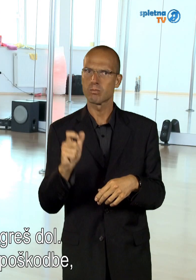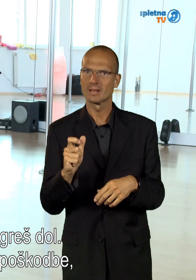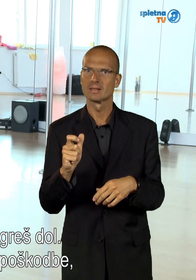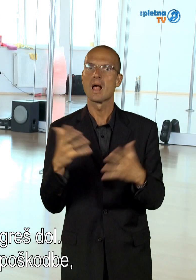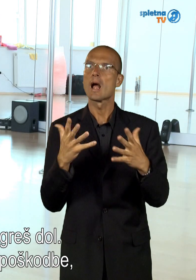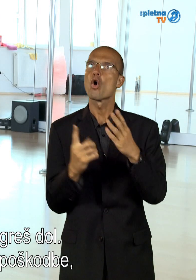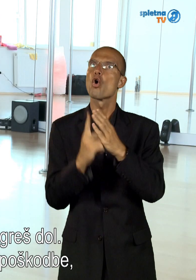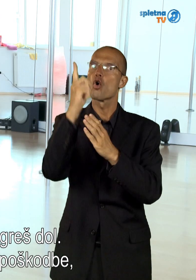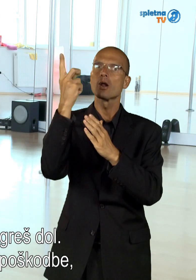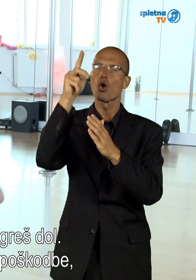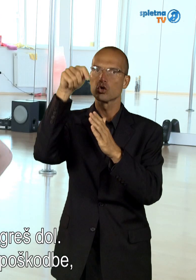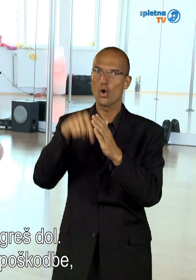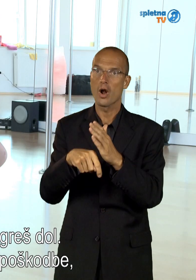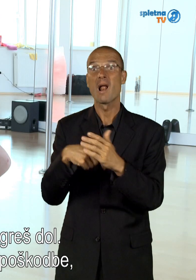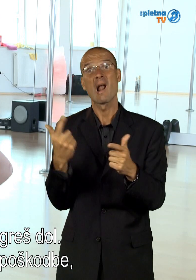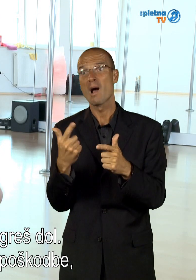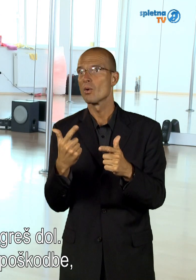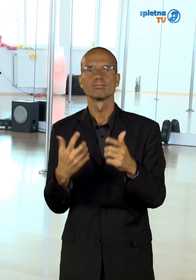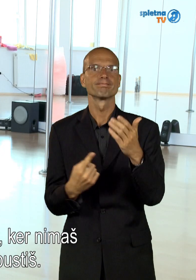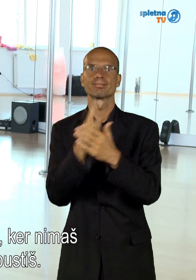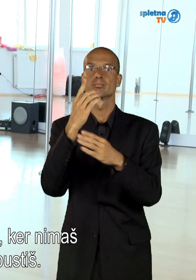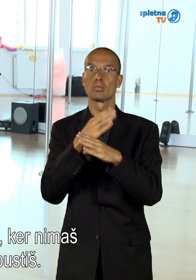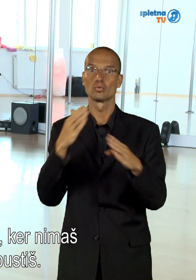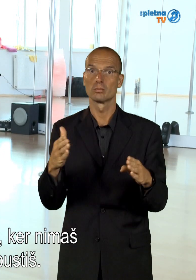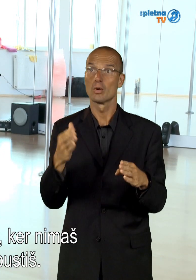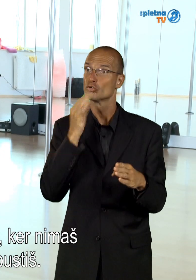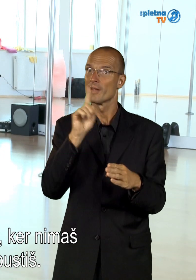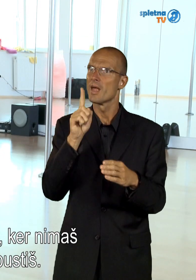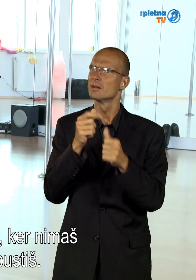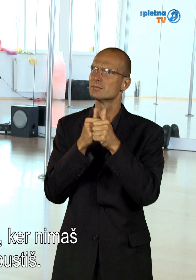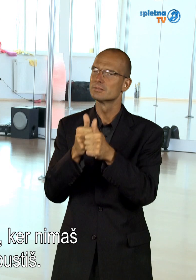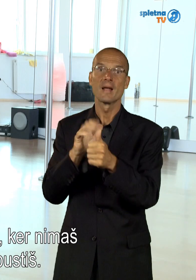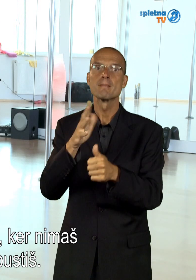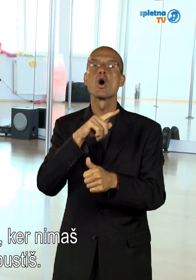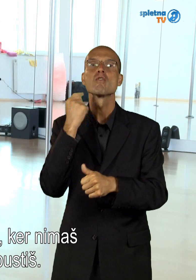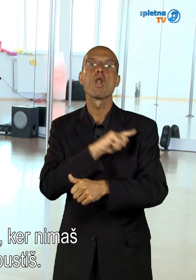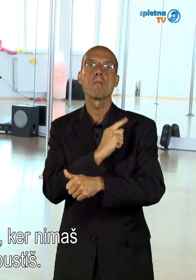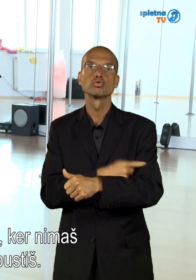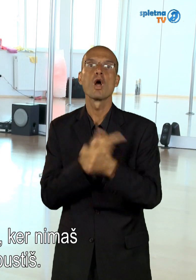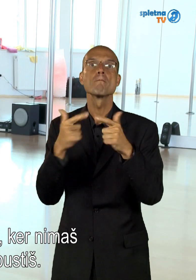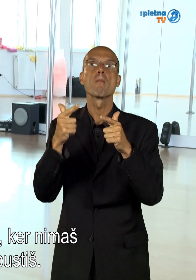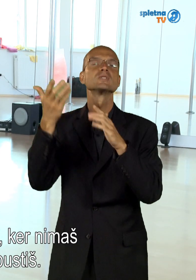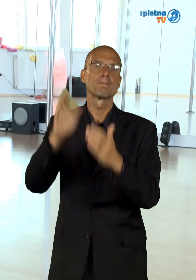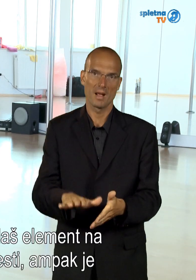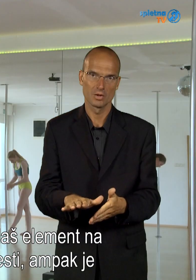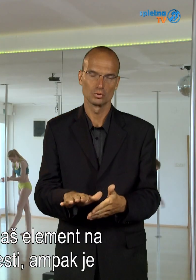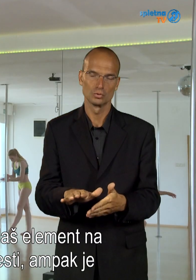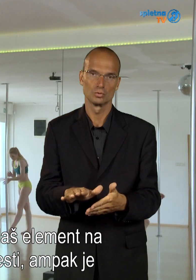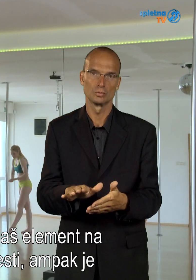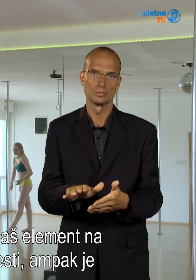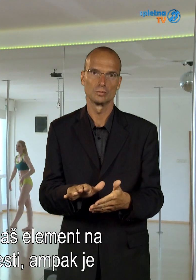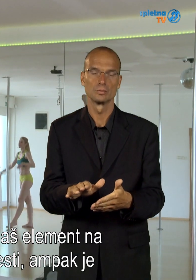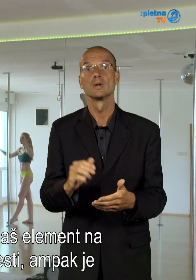gor, kako greš dol. Hitro pride do kakšne poškodbe, če se ne držiš prav, ker nimaš dosti moči in popusti. Tako da v